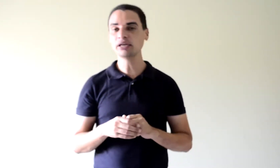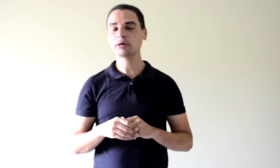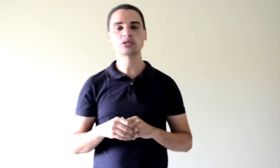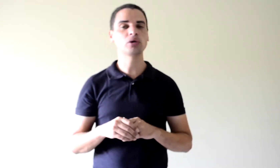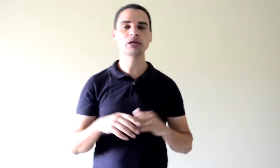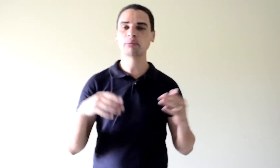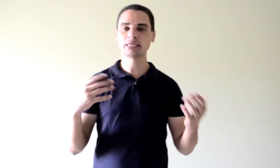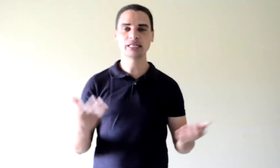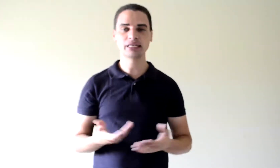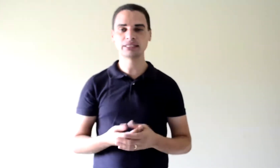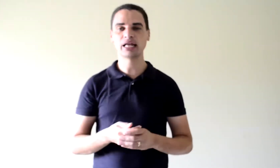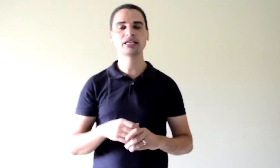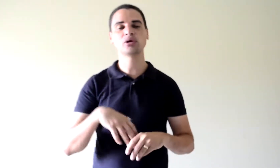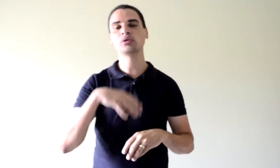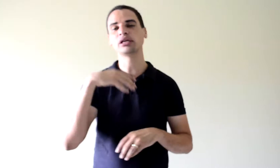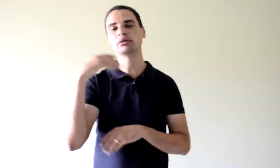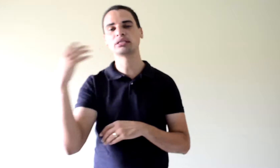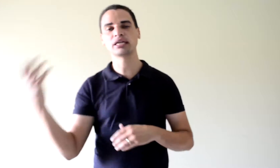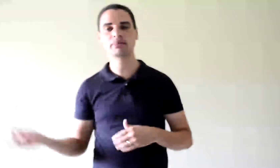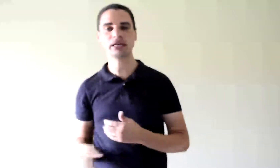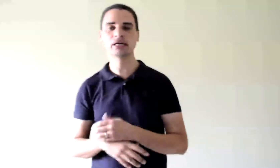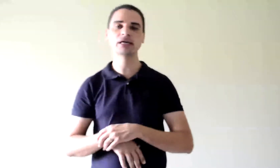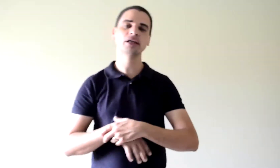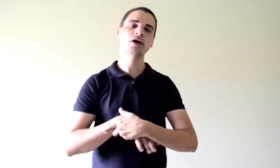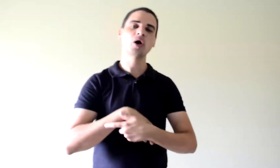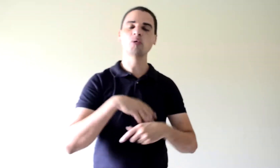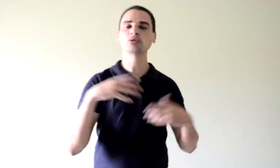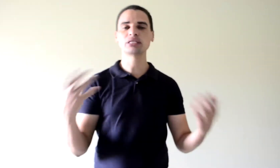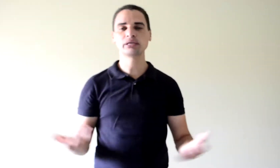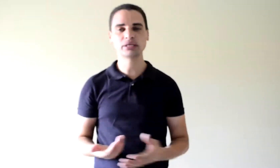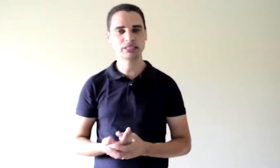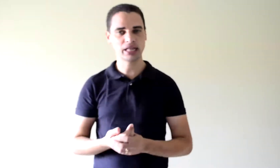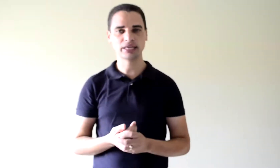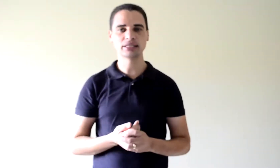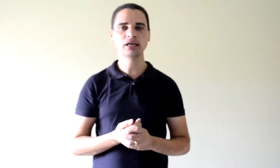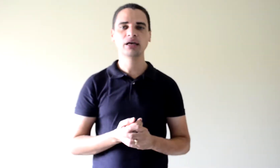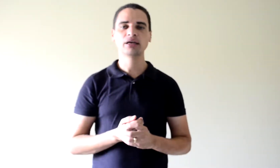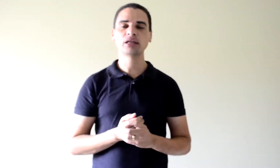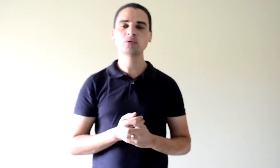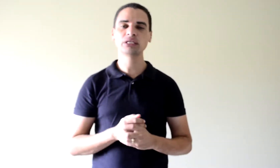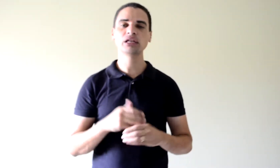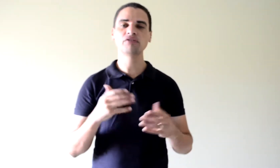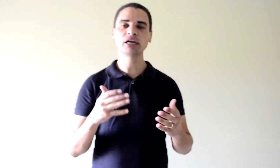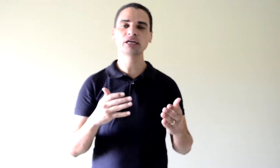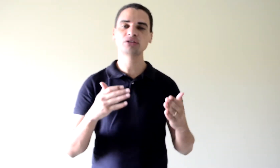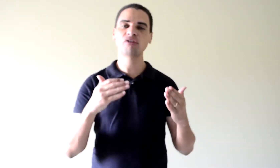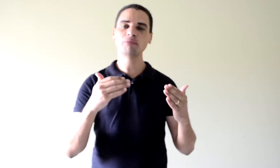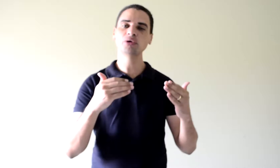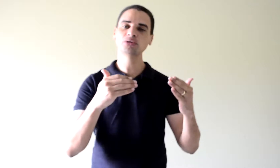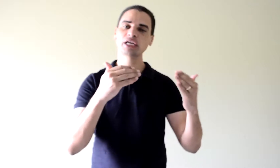línguas, ou língua brasileira de sinais, ou língua de sinais americana, ou outras línguas de sinais, né? Então, o significante vai muito de